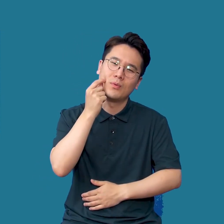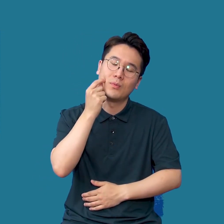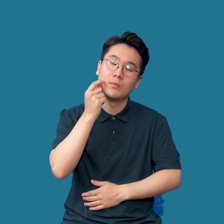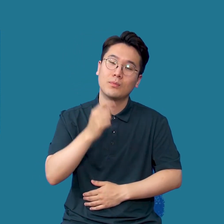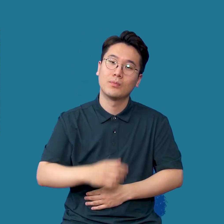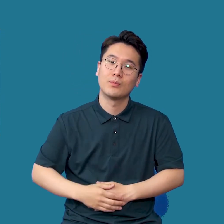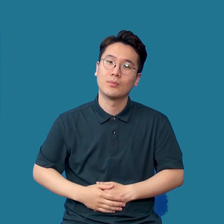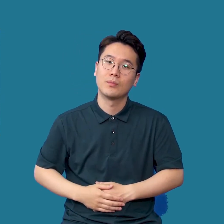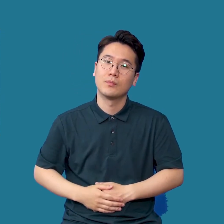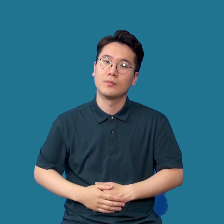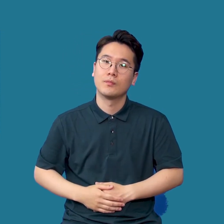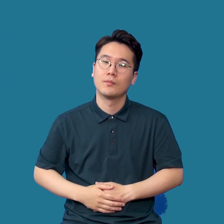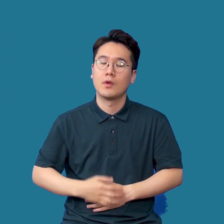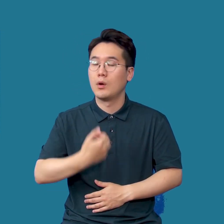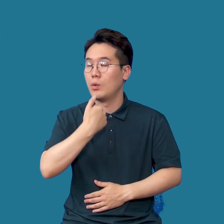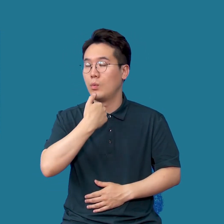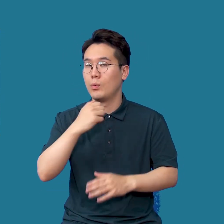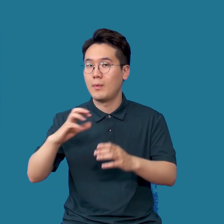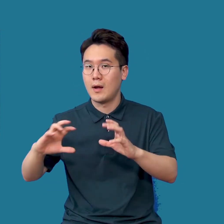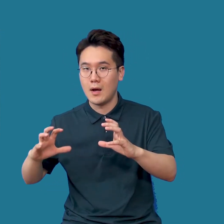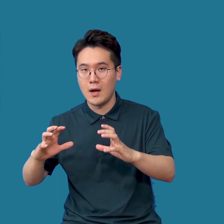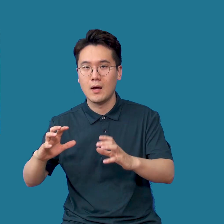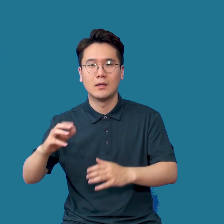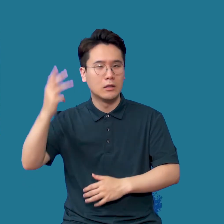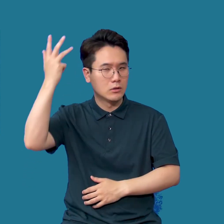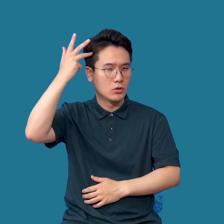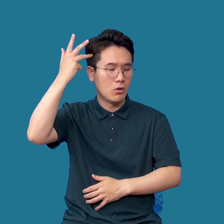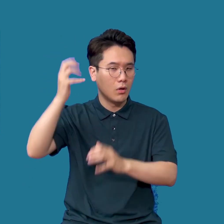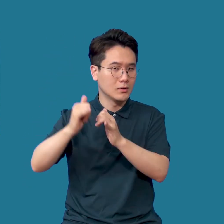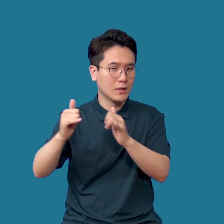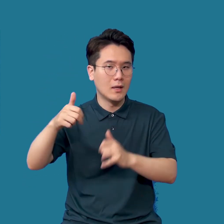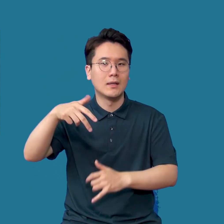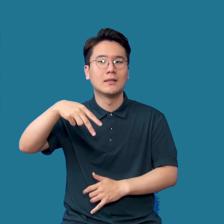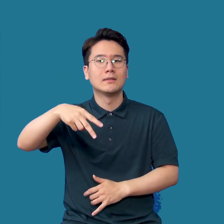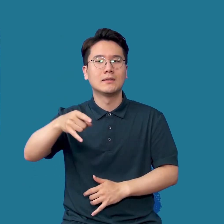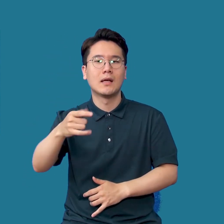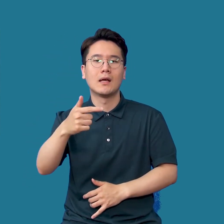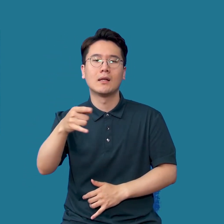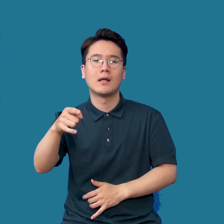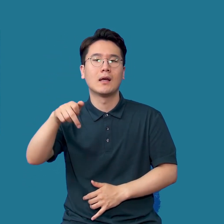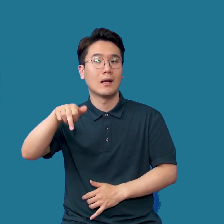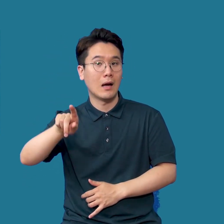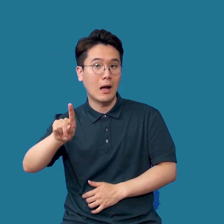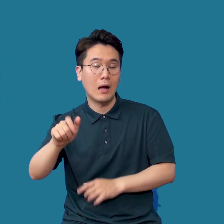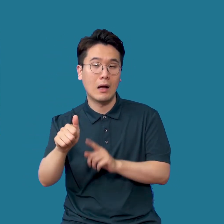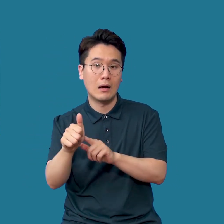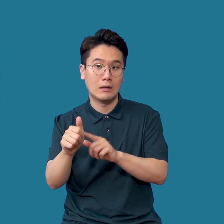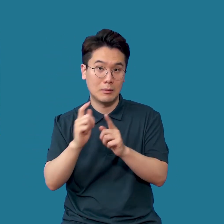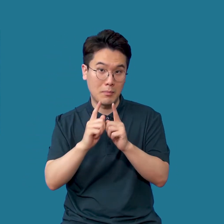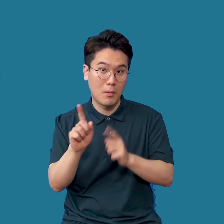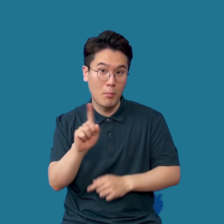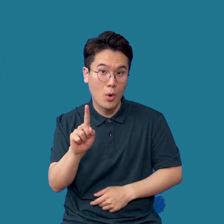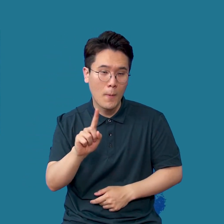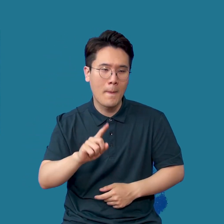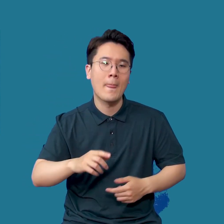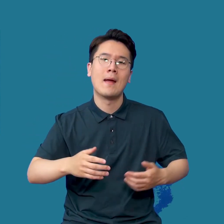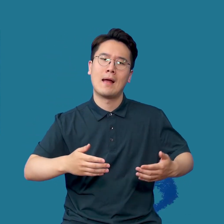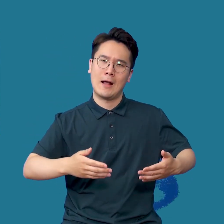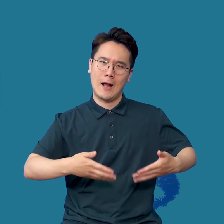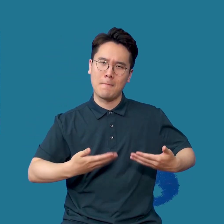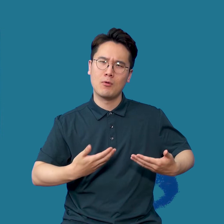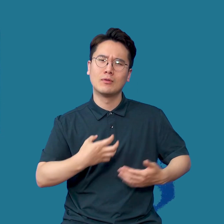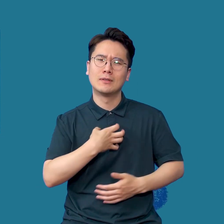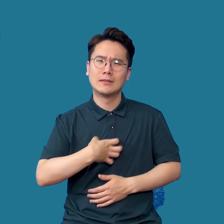로마의 철학자 세네카는 가벼운 근심은 말이 많고 무거운 근심은 말이 작다 그렇게